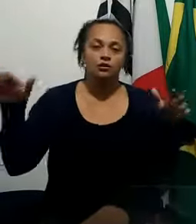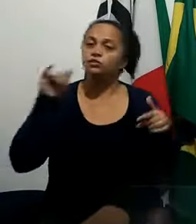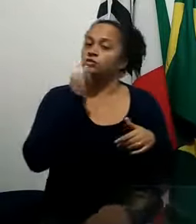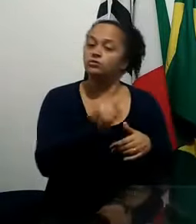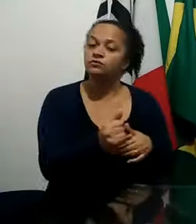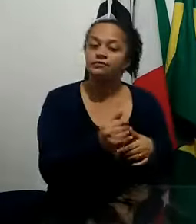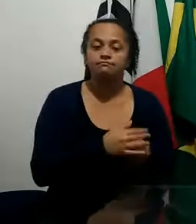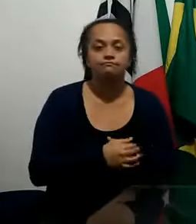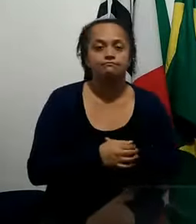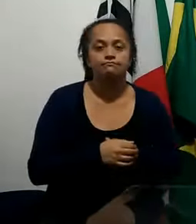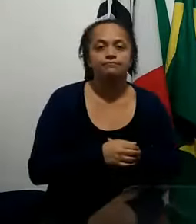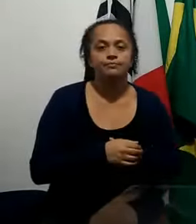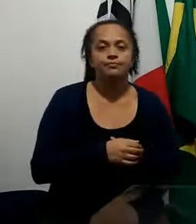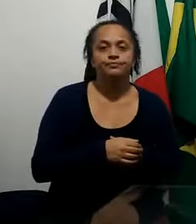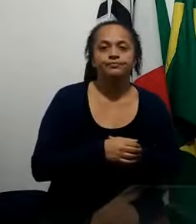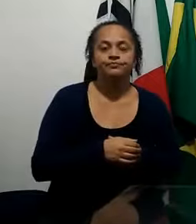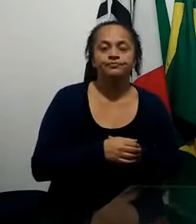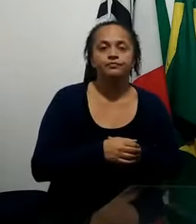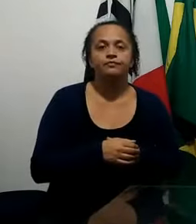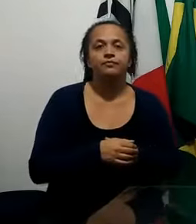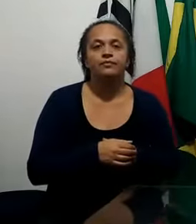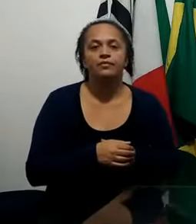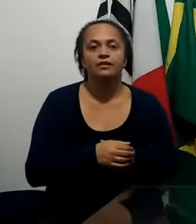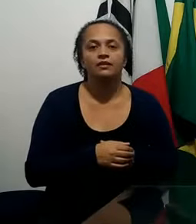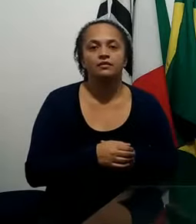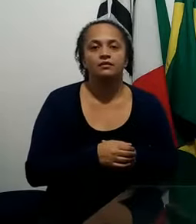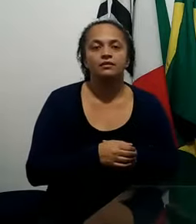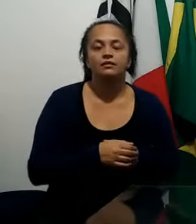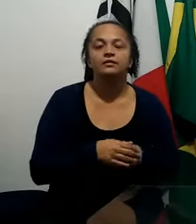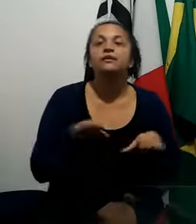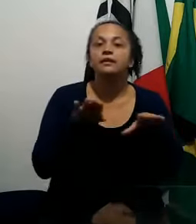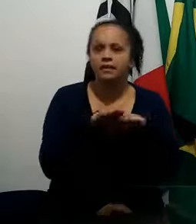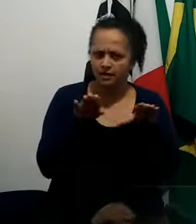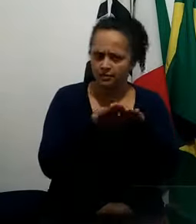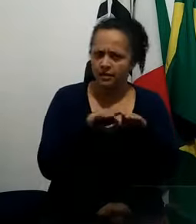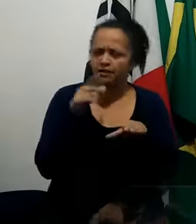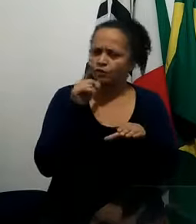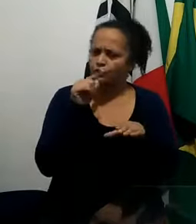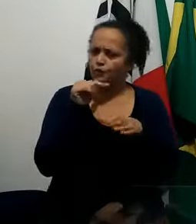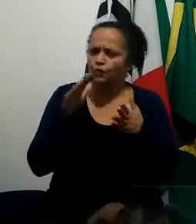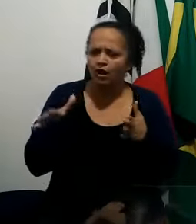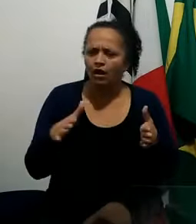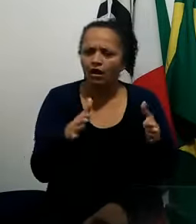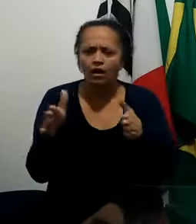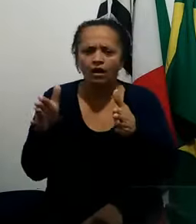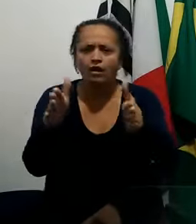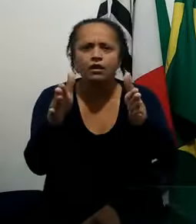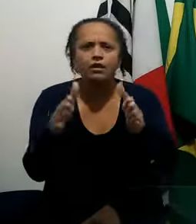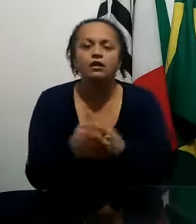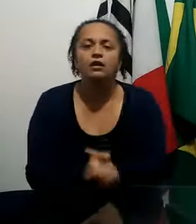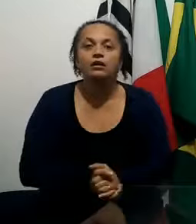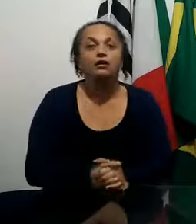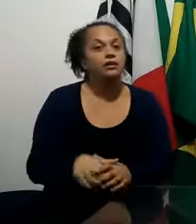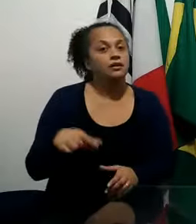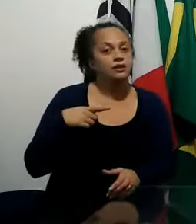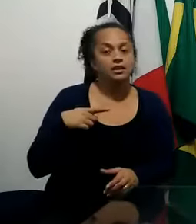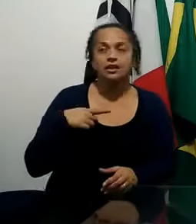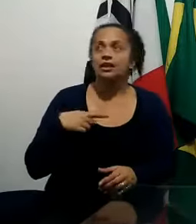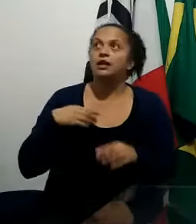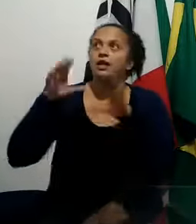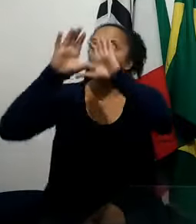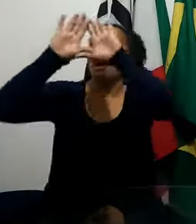11. Devastação agora nas águas doces dos rios. Caiu do céu uma grande